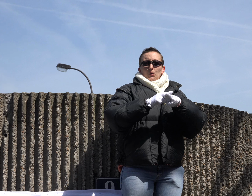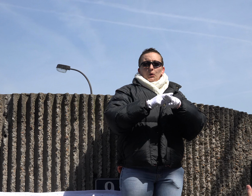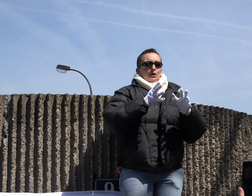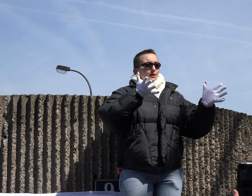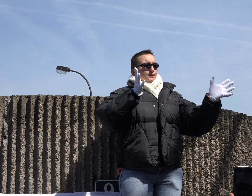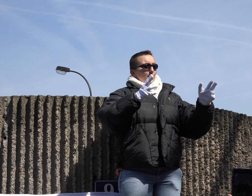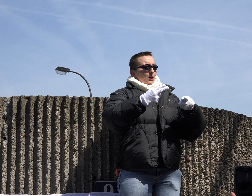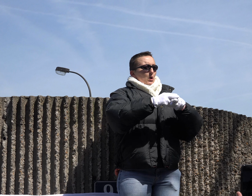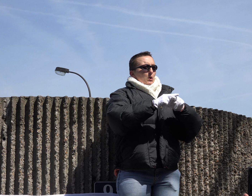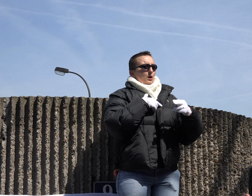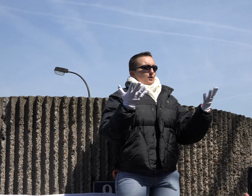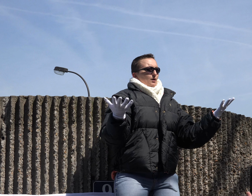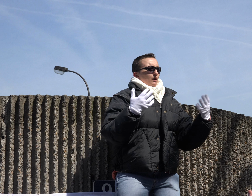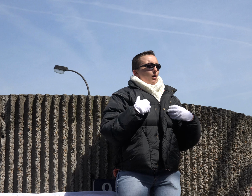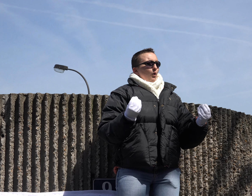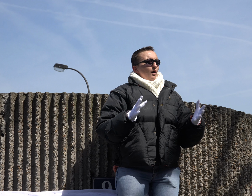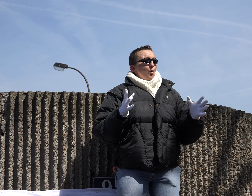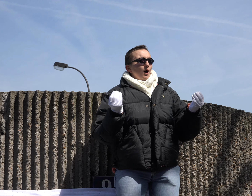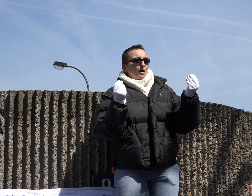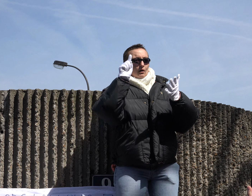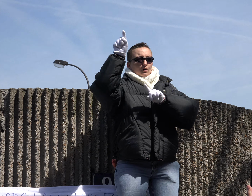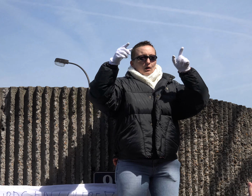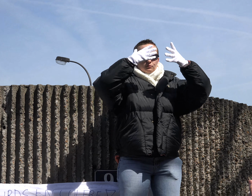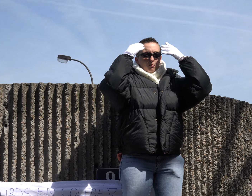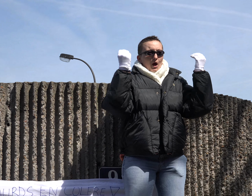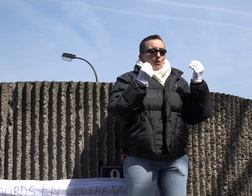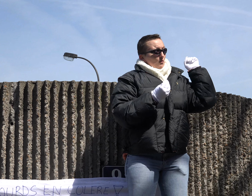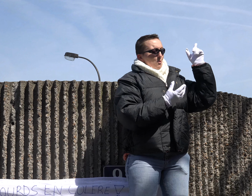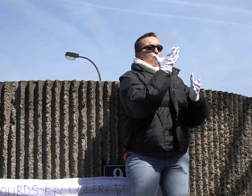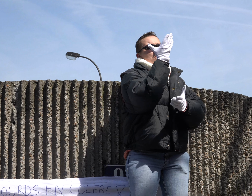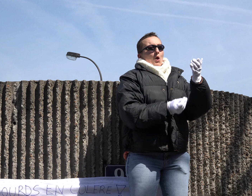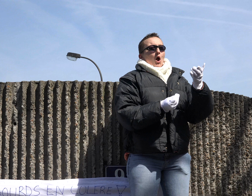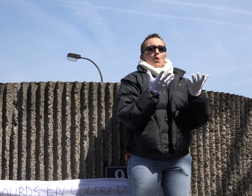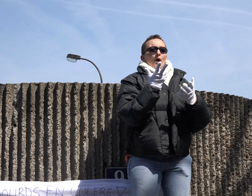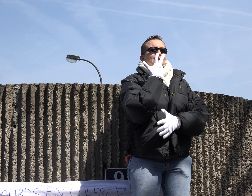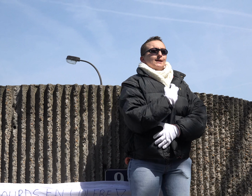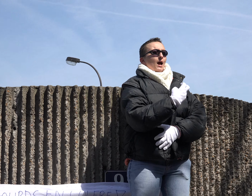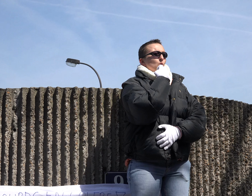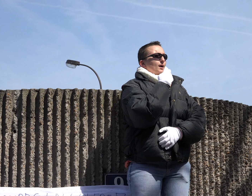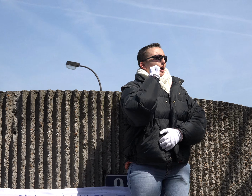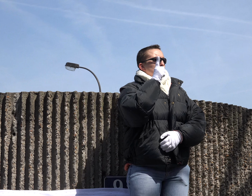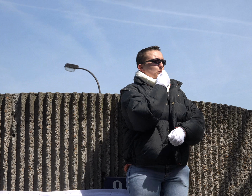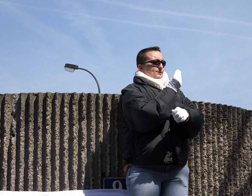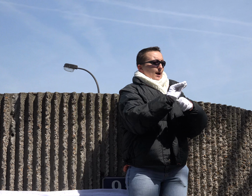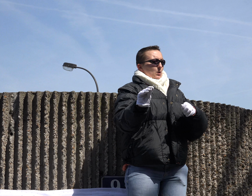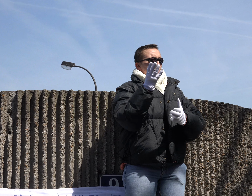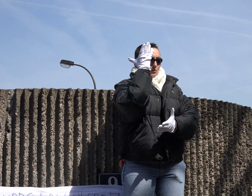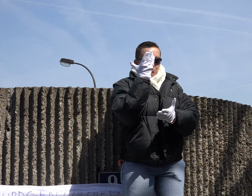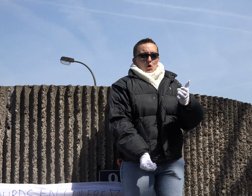J'étais en dessin, pas de sous-titrage, à l'oral, pardon, pas de sous-titrage, pas d'homme dessin, on savait pas où ça se passait, on savait pas ce qui se passait. Et on s'oblige quoi,